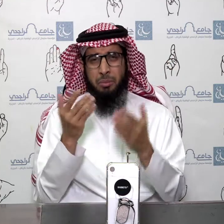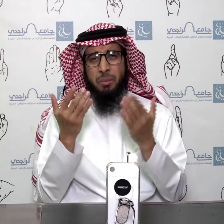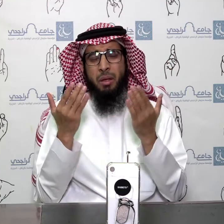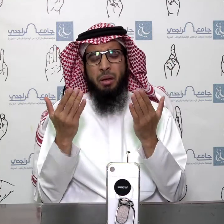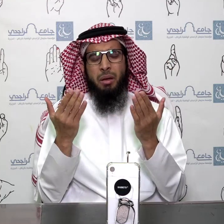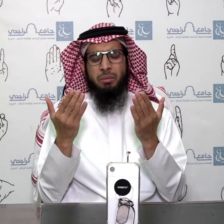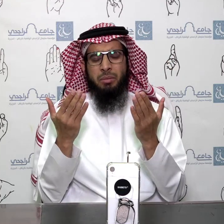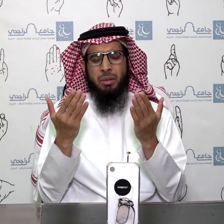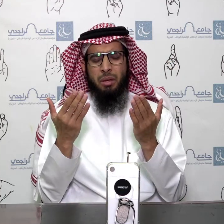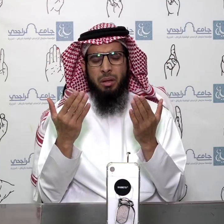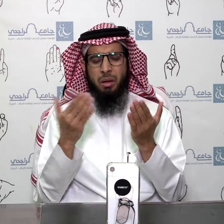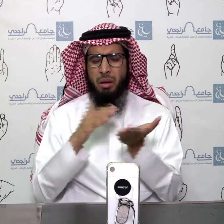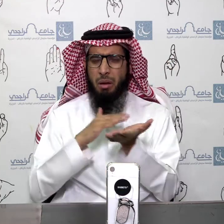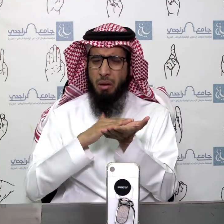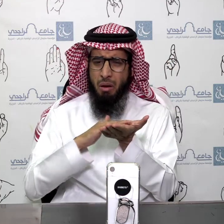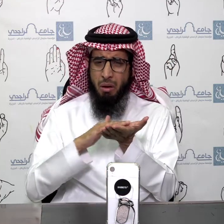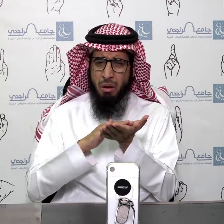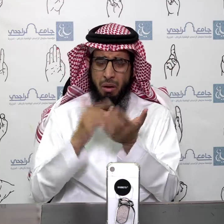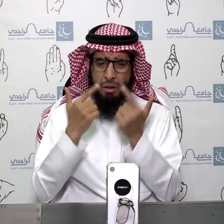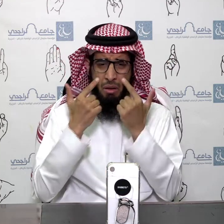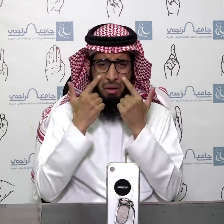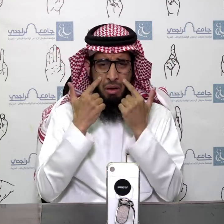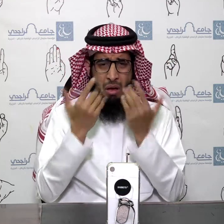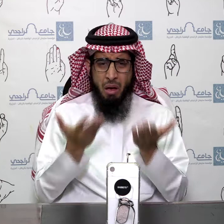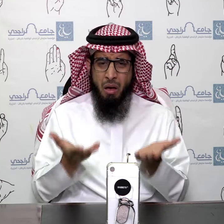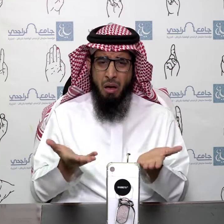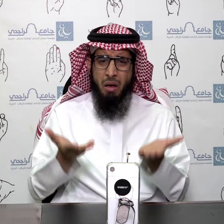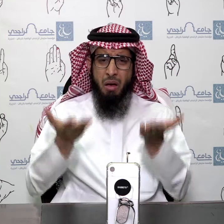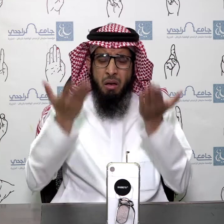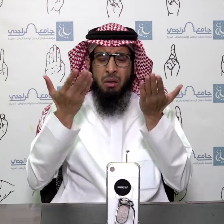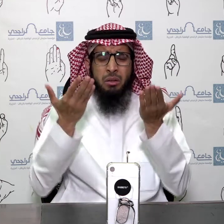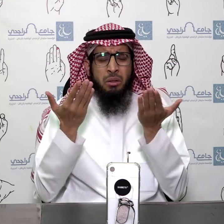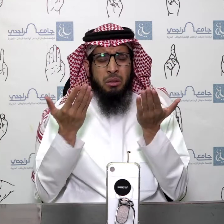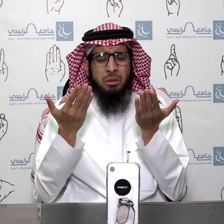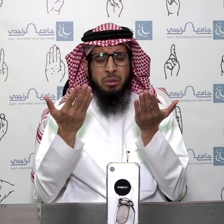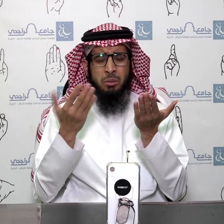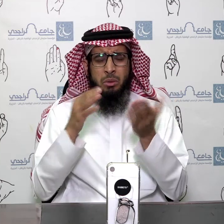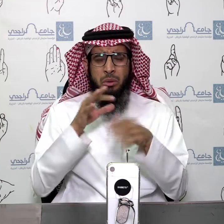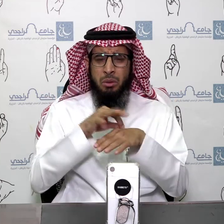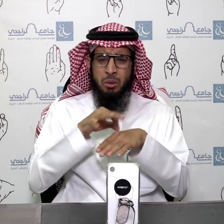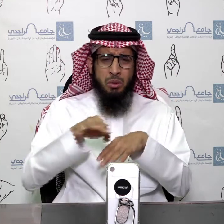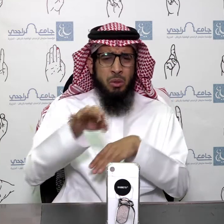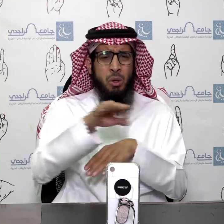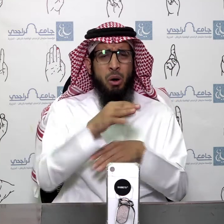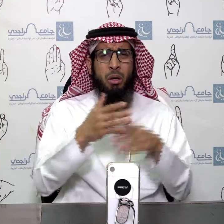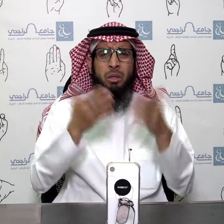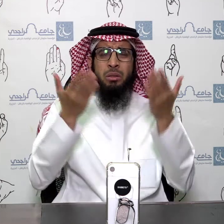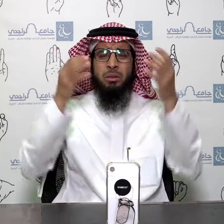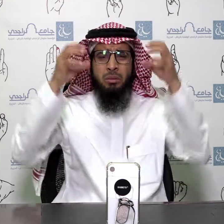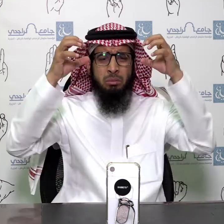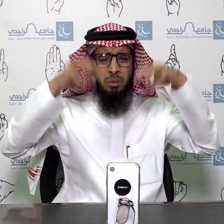به البلاد وتسقي به العباد، تجعله اللهم